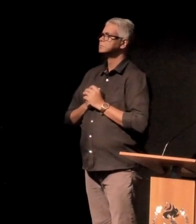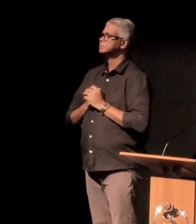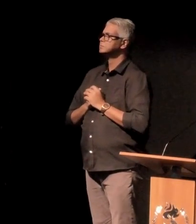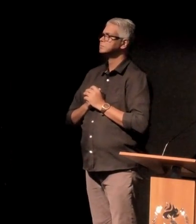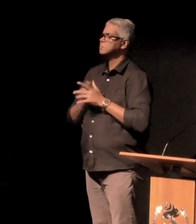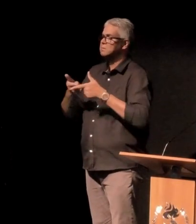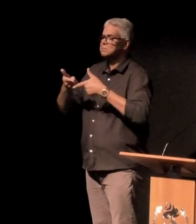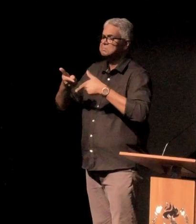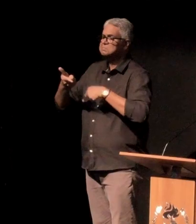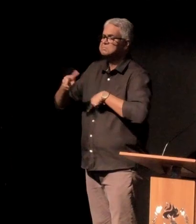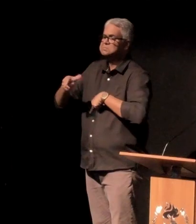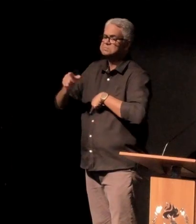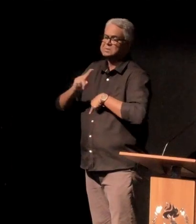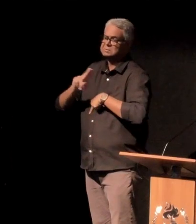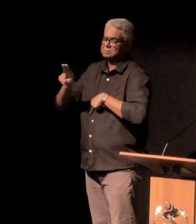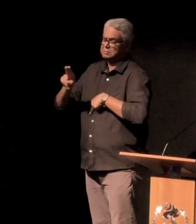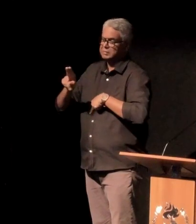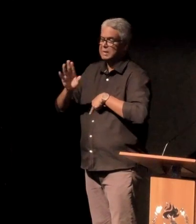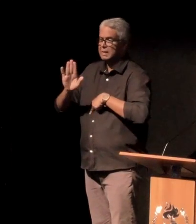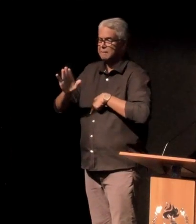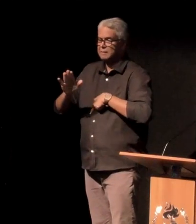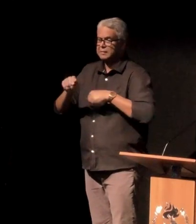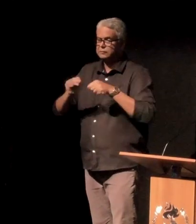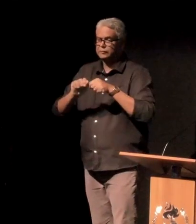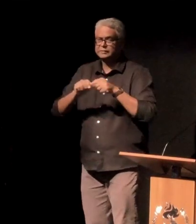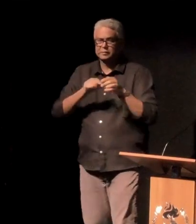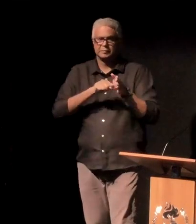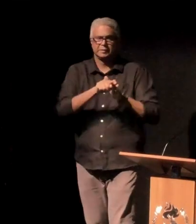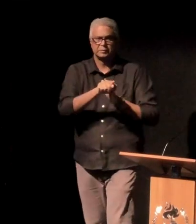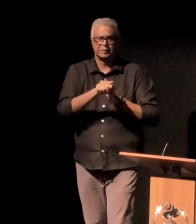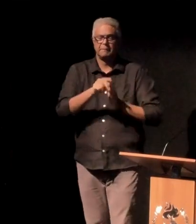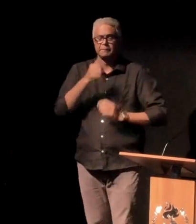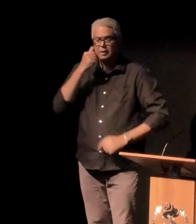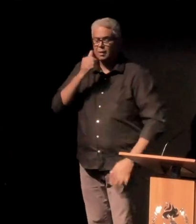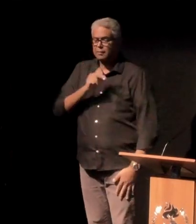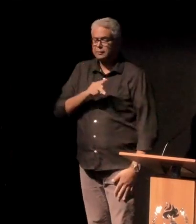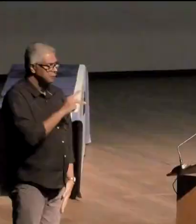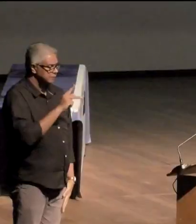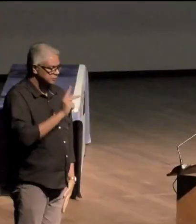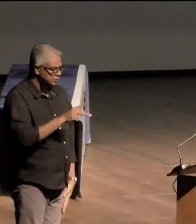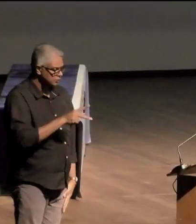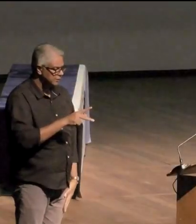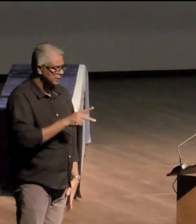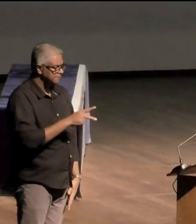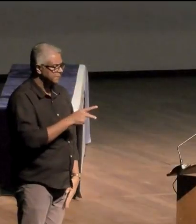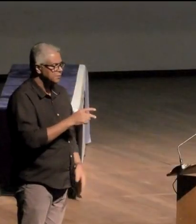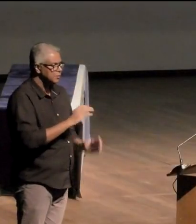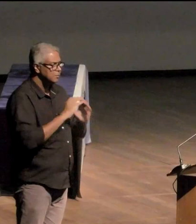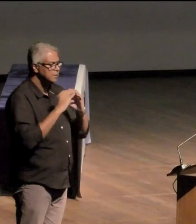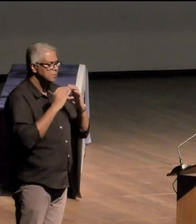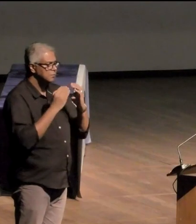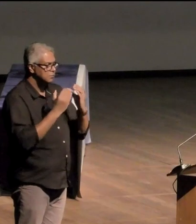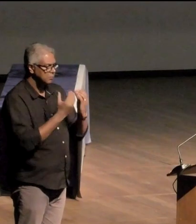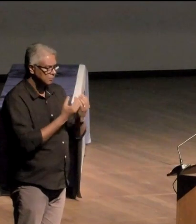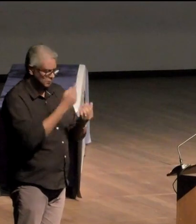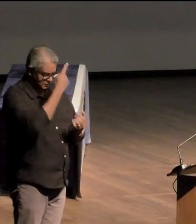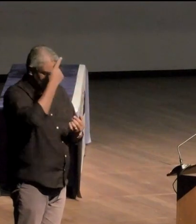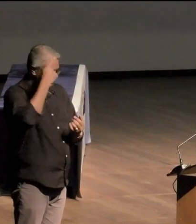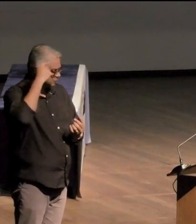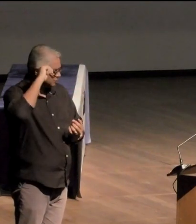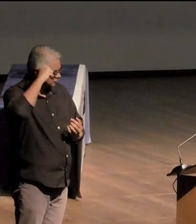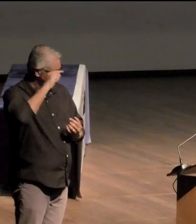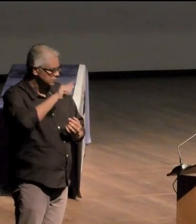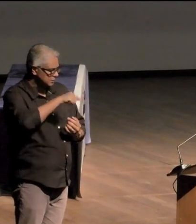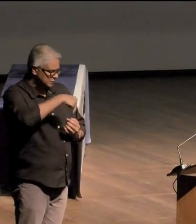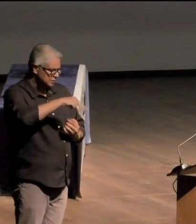não tem o nome mas é o seguinte professora além da abordagem sobre comunidades tradicionais quilombolas saberia